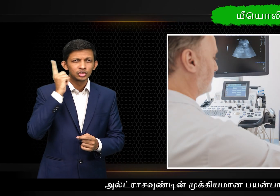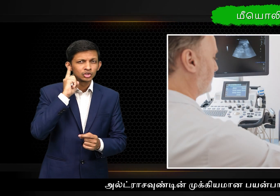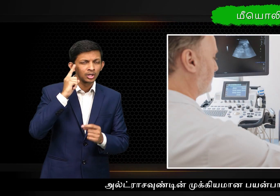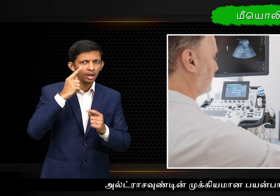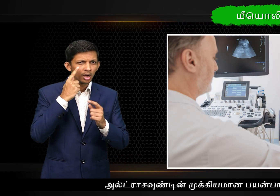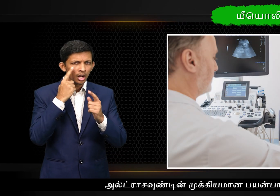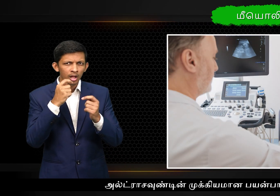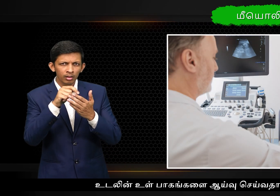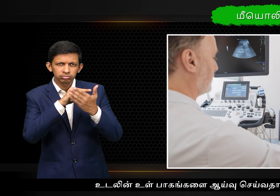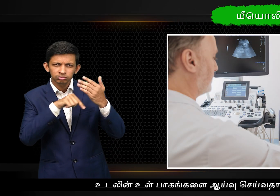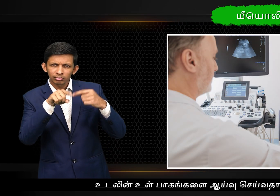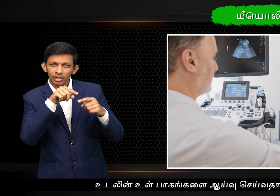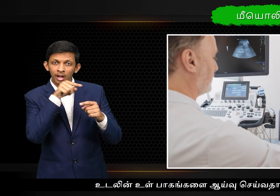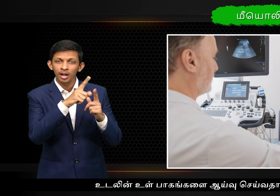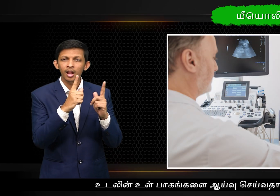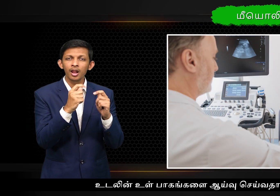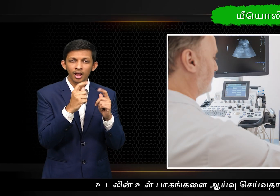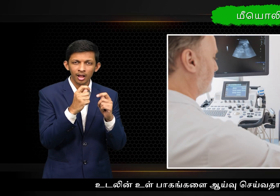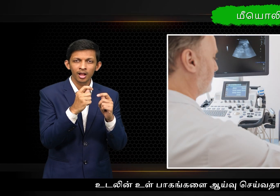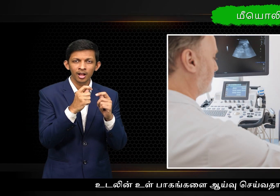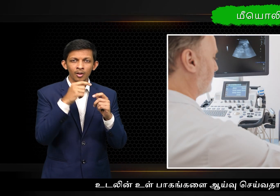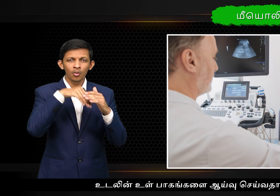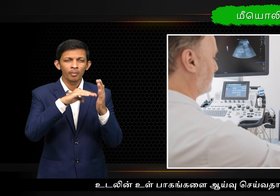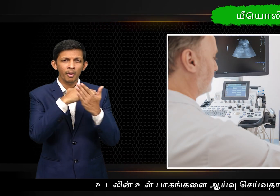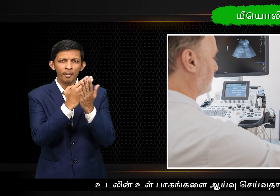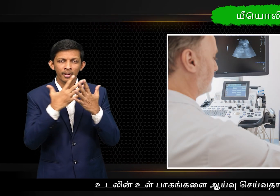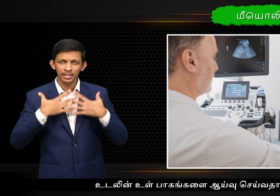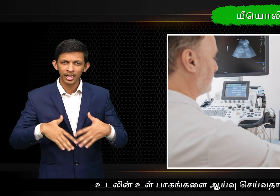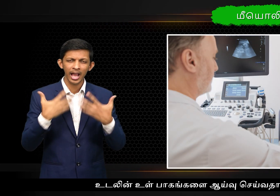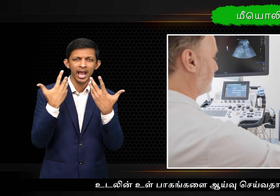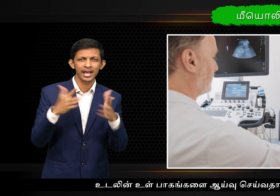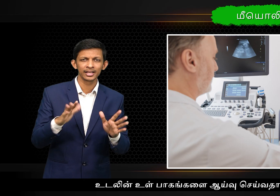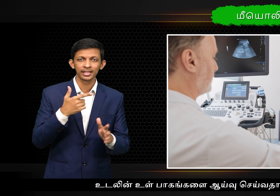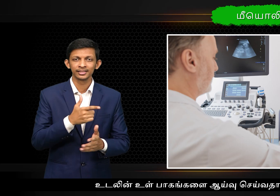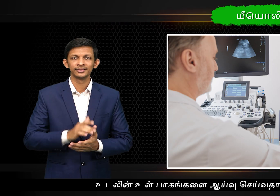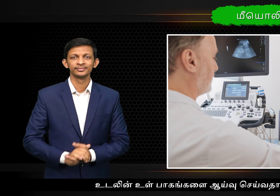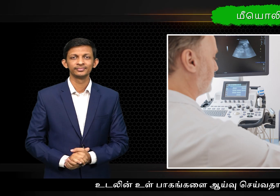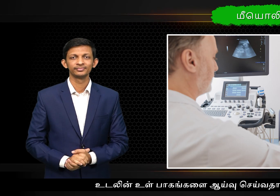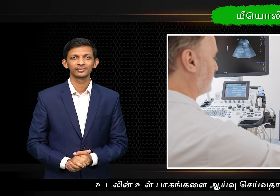முக்கியமான பயன்பாடு உடலின் உள்பாகங்களை ஆய்வு செய்வதாகும்.